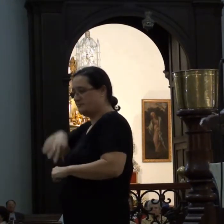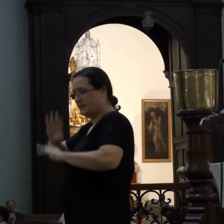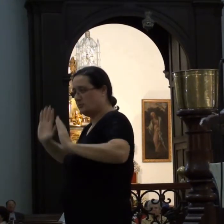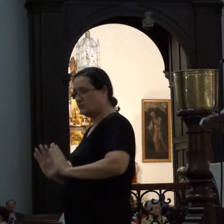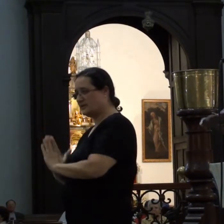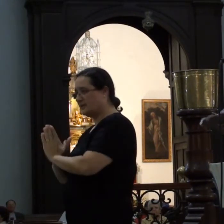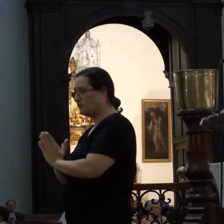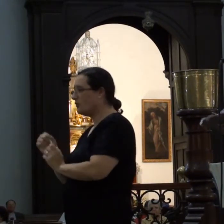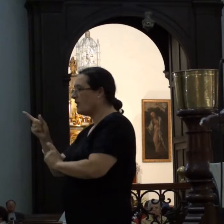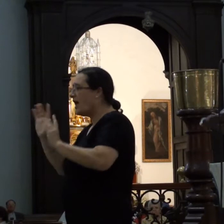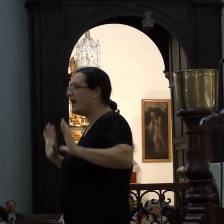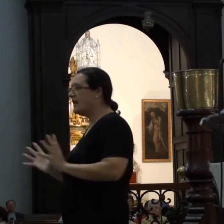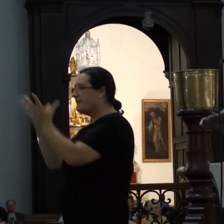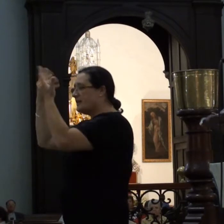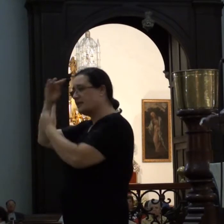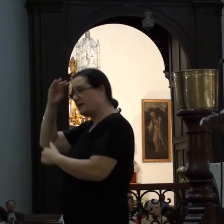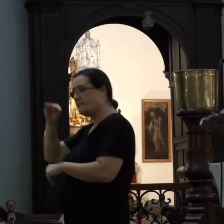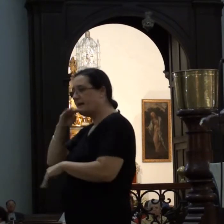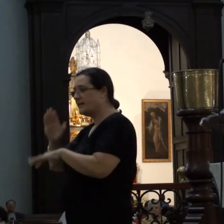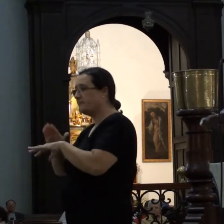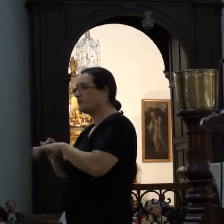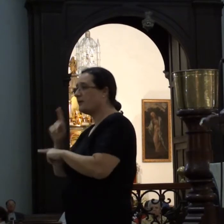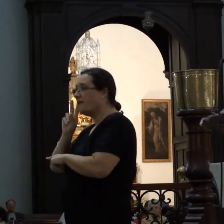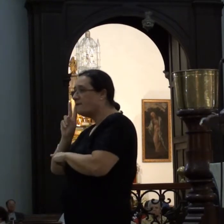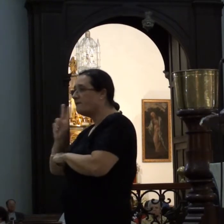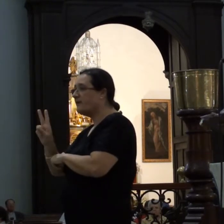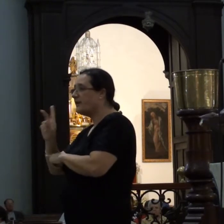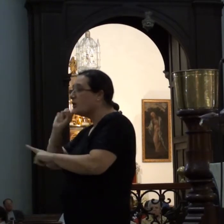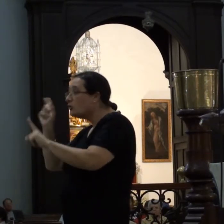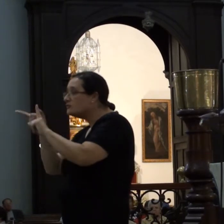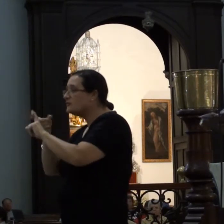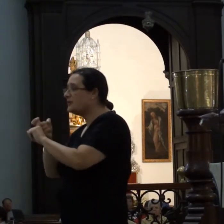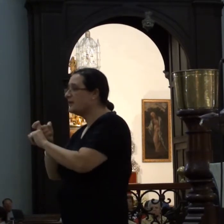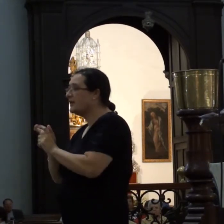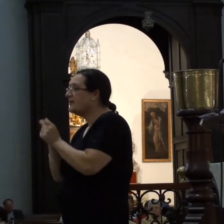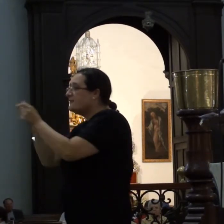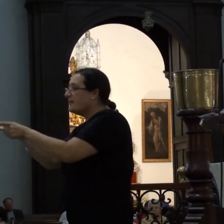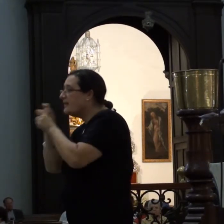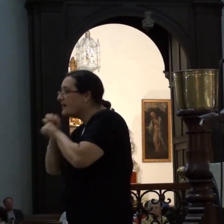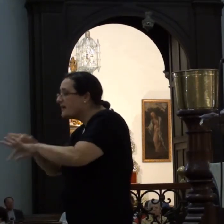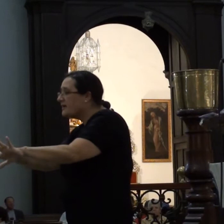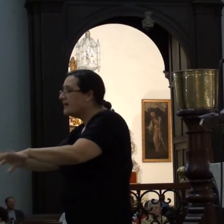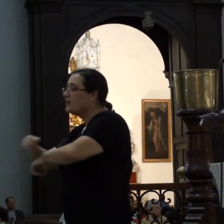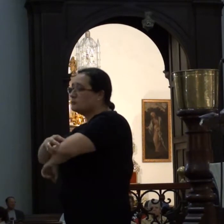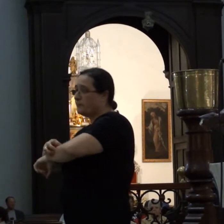padre porque su revelación alcanza a los pobres y a los pequeñitos